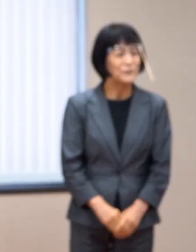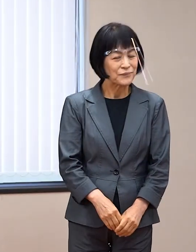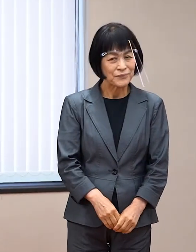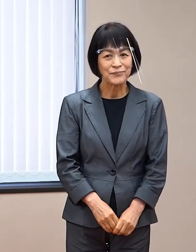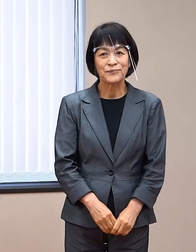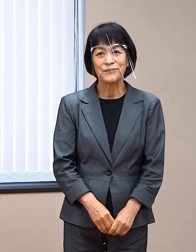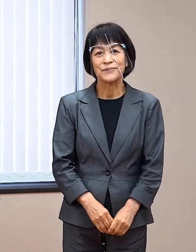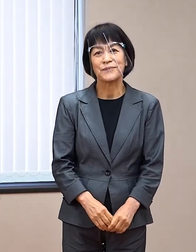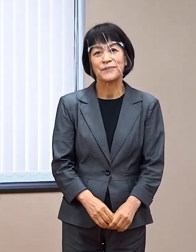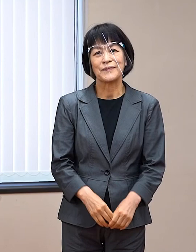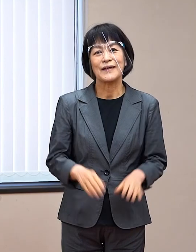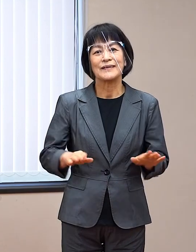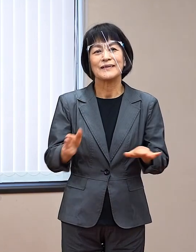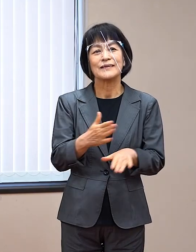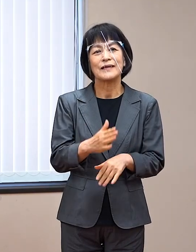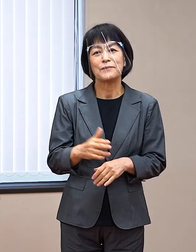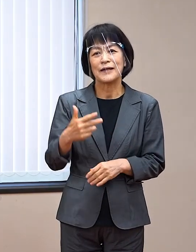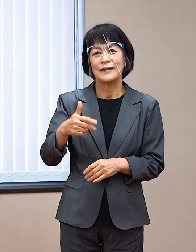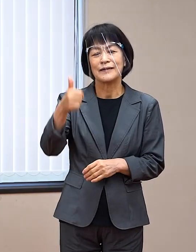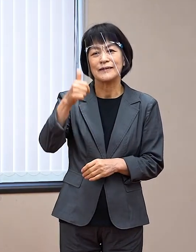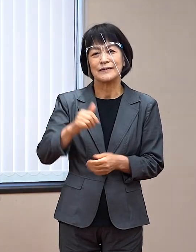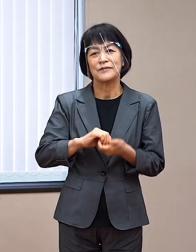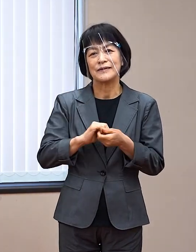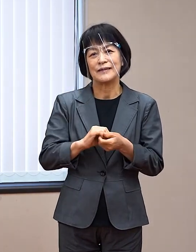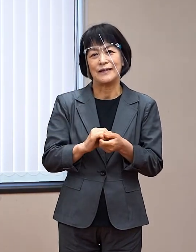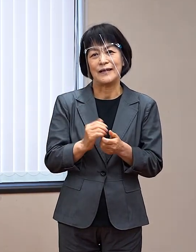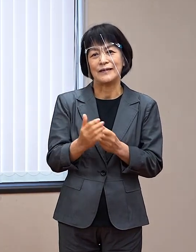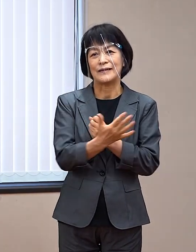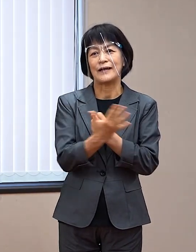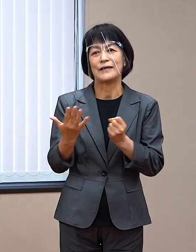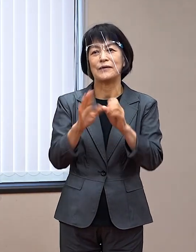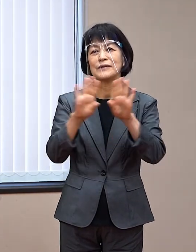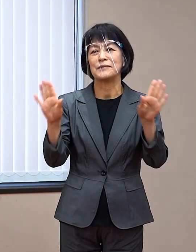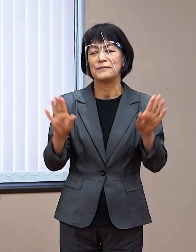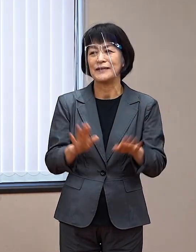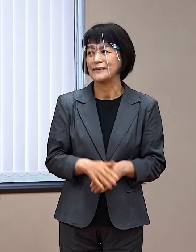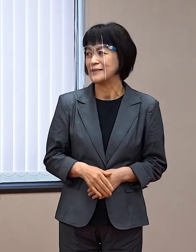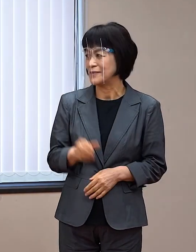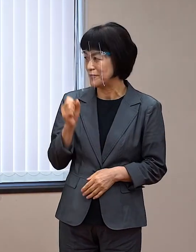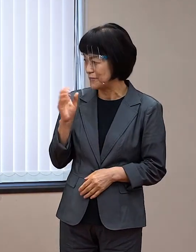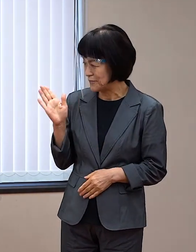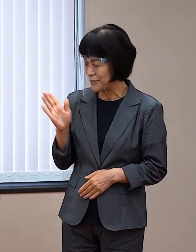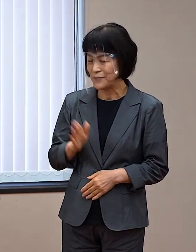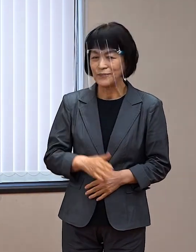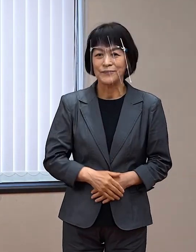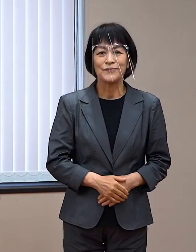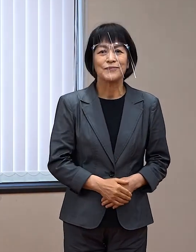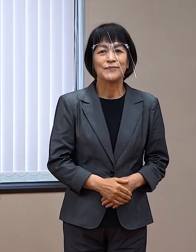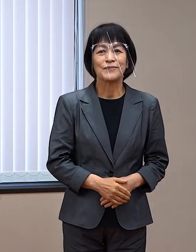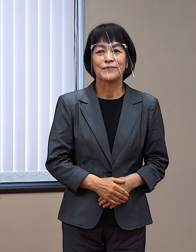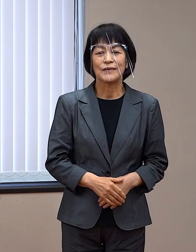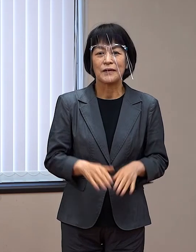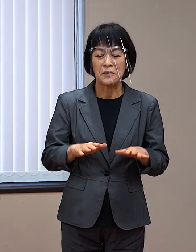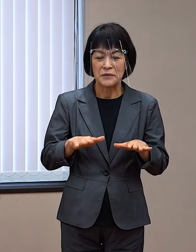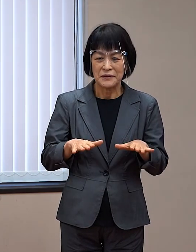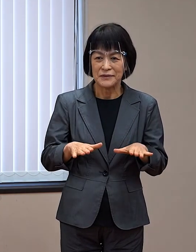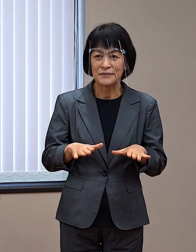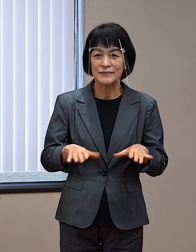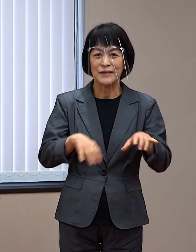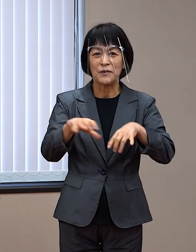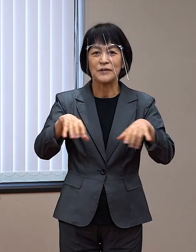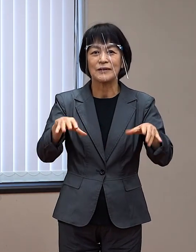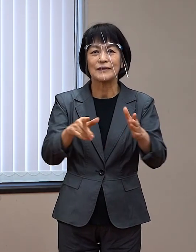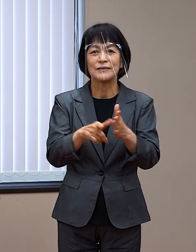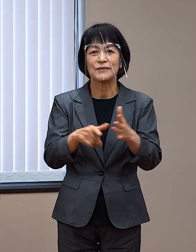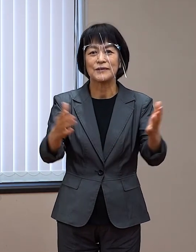せいたしました。それではただいまから市長定例記者会見を始めます。まず市長からお願いいたします。 はい、本日はお忙